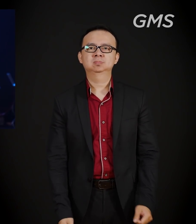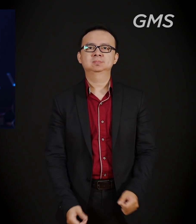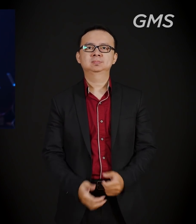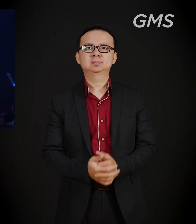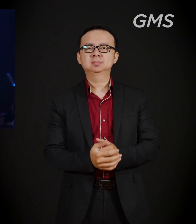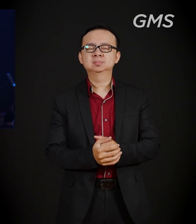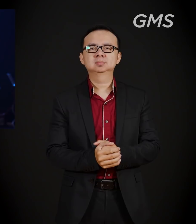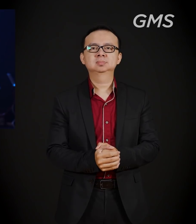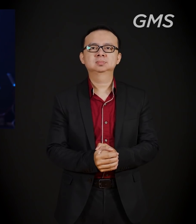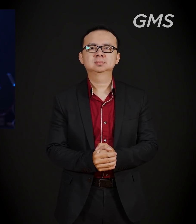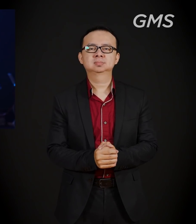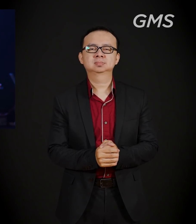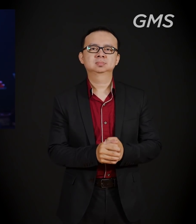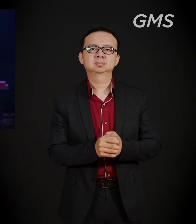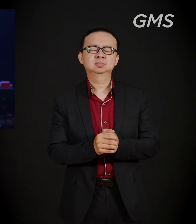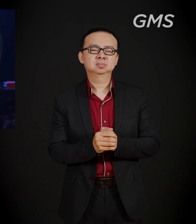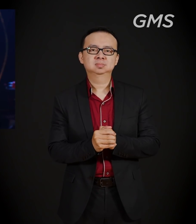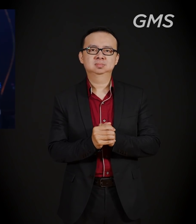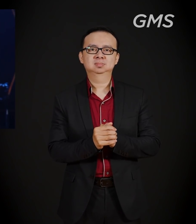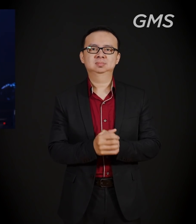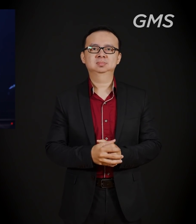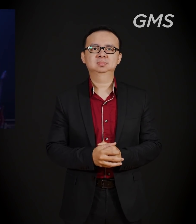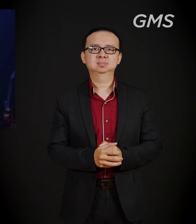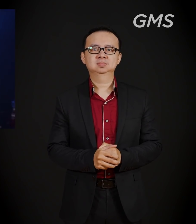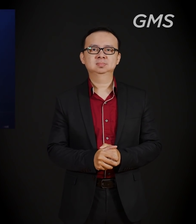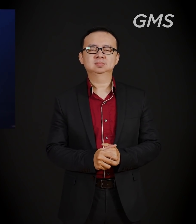something just for free. No.